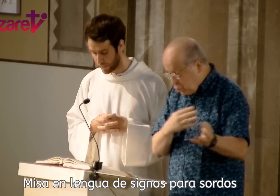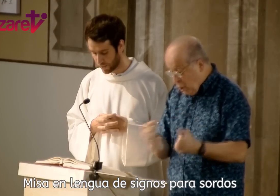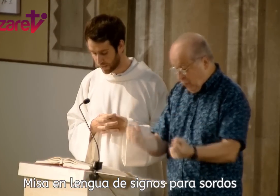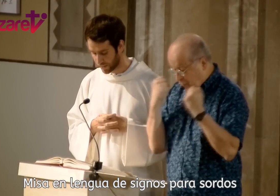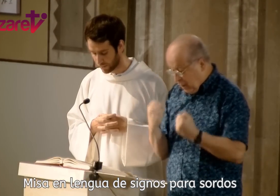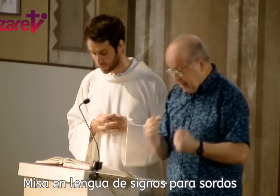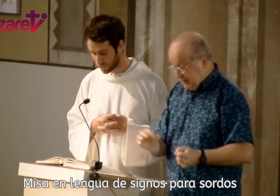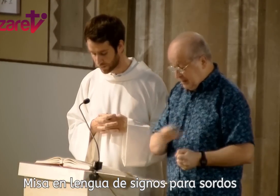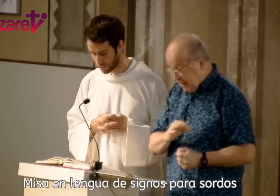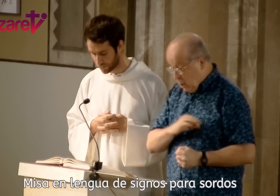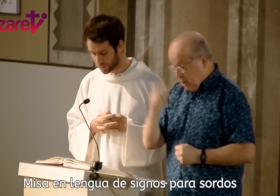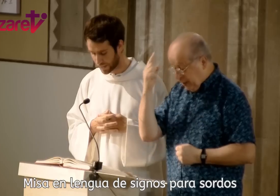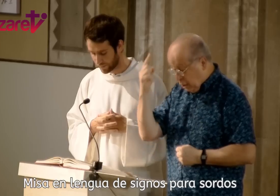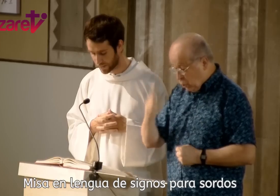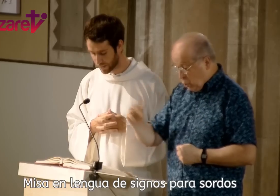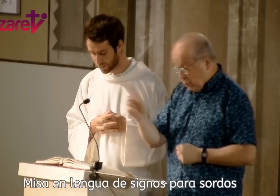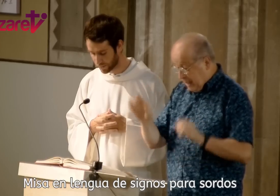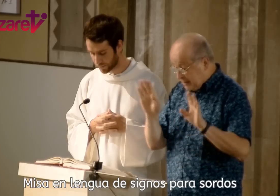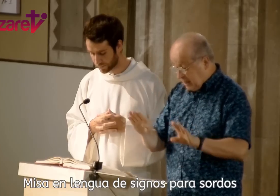pero en el terremoto no estaba el Señor.